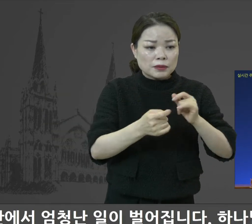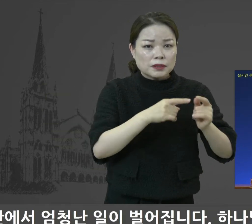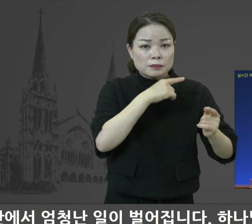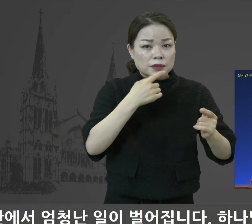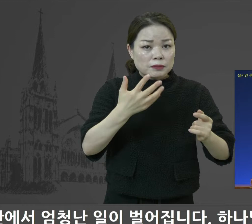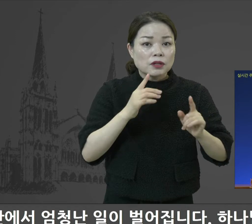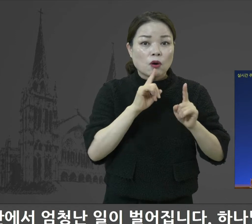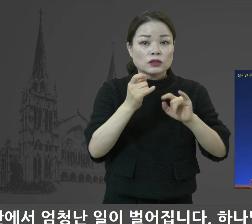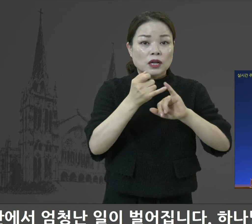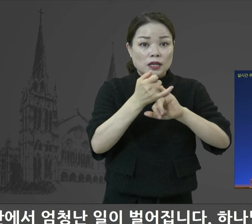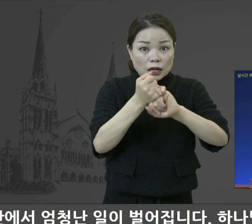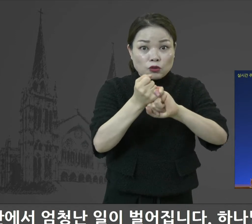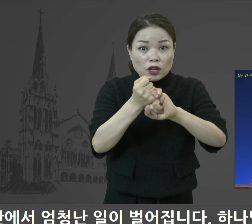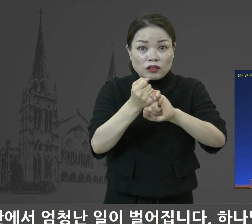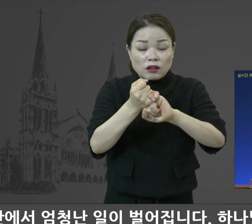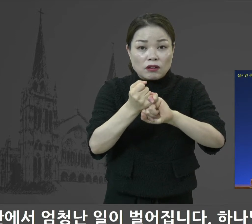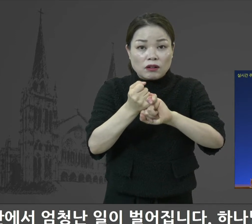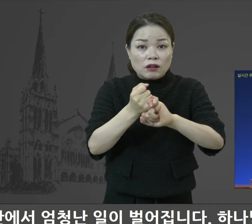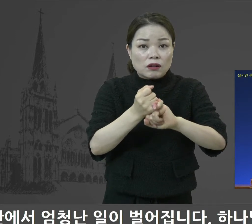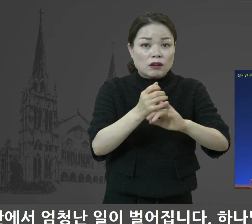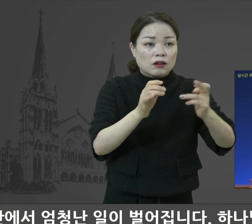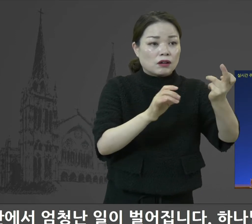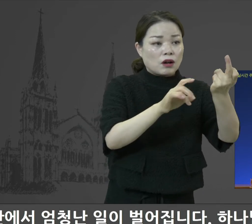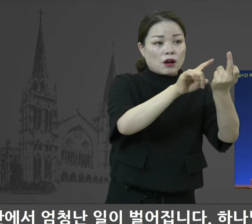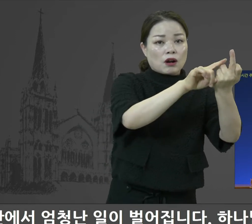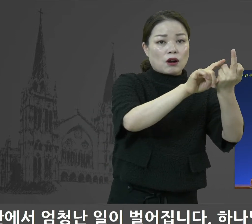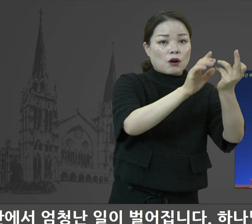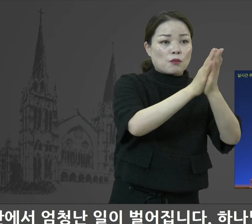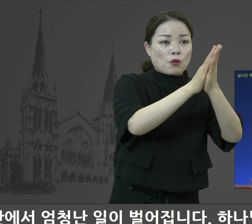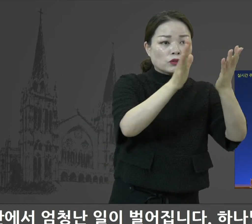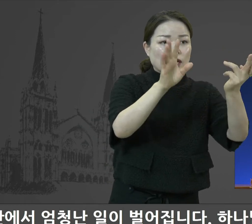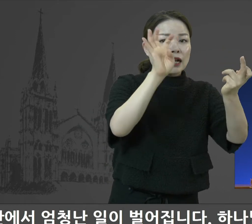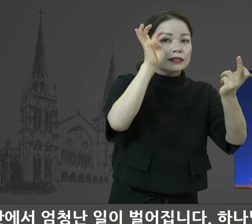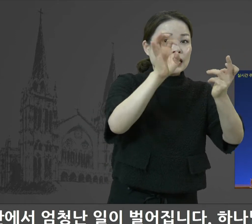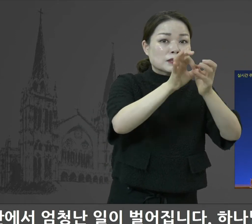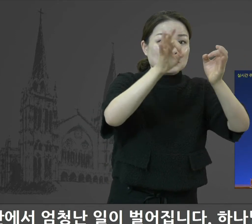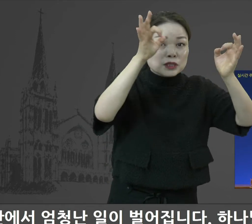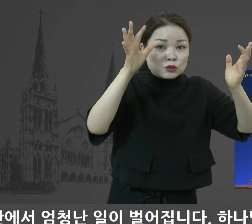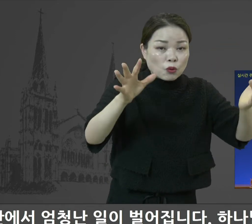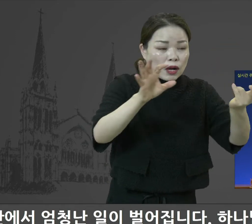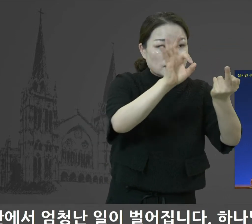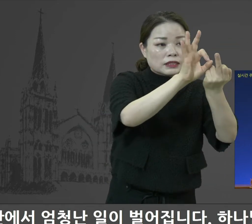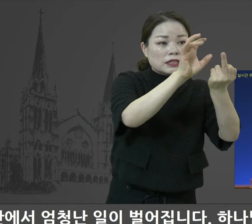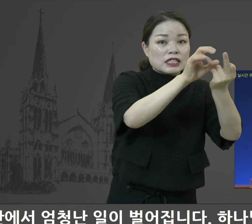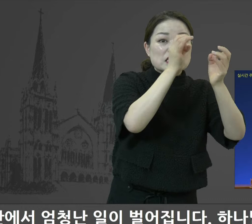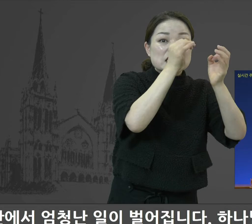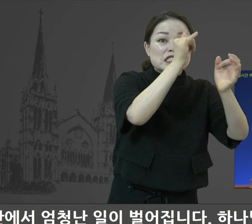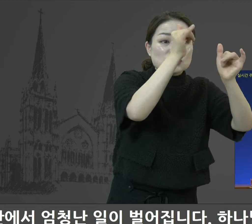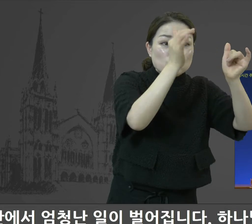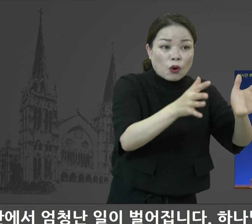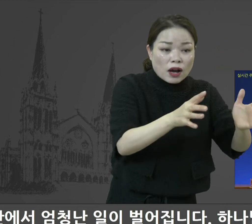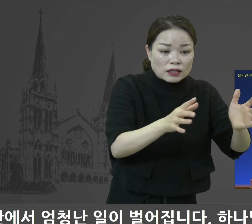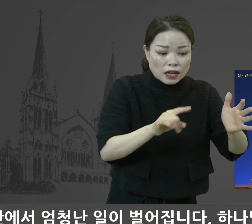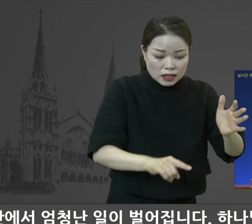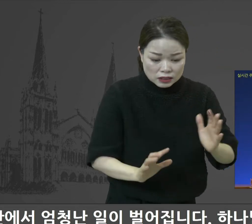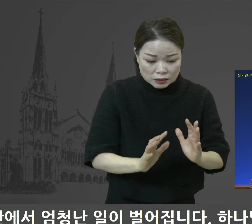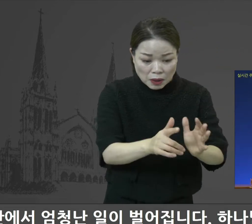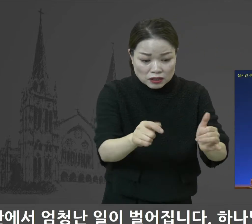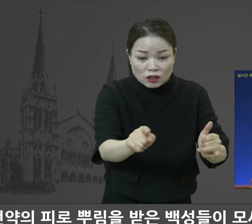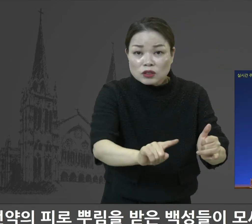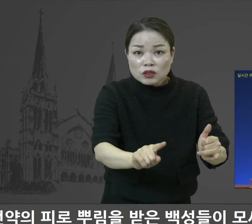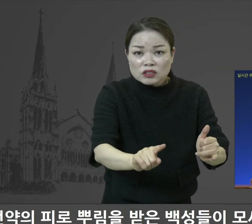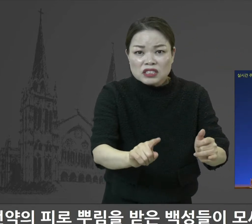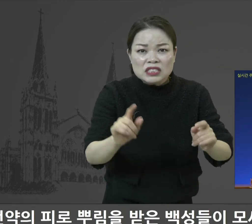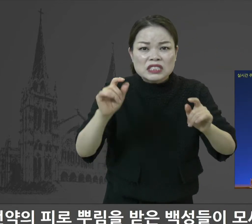이 백성들이 모세가 40일 안 보이는 동안에, 그러니까 40일도 안 되어서 어떤 일이 벌어지고 있냐면 금송아지